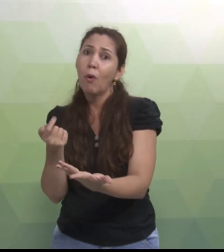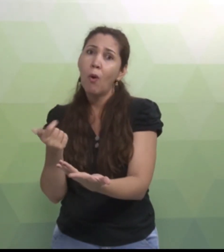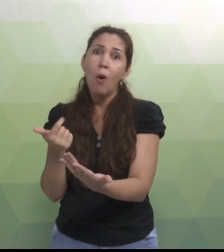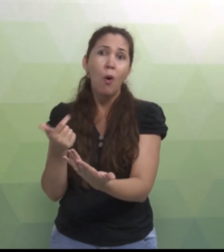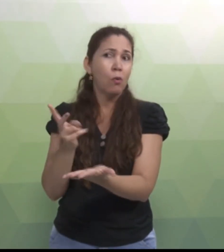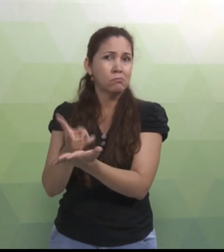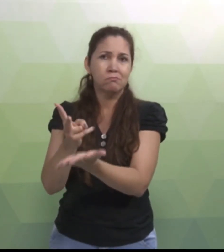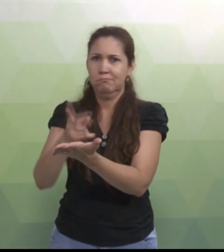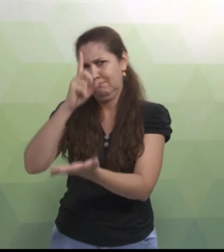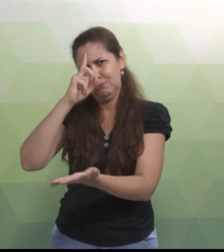diário.